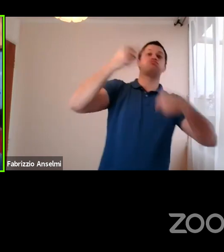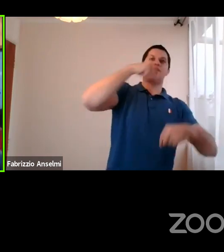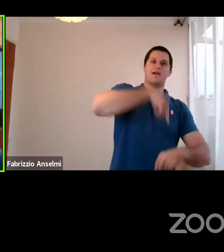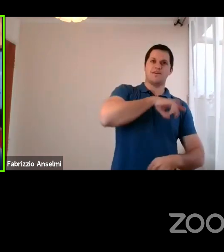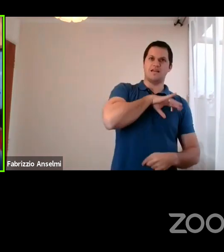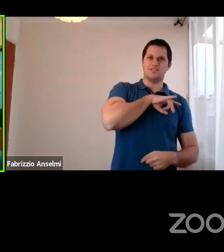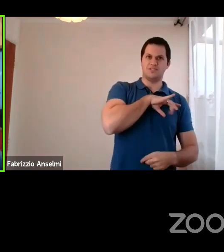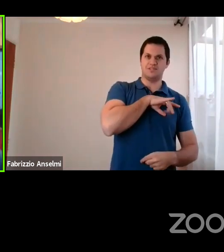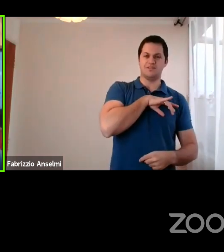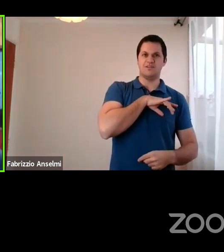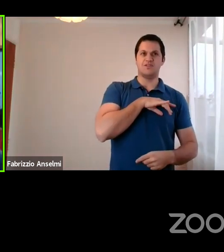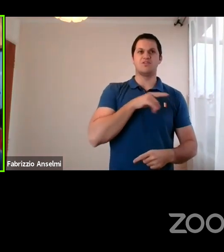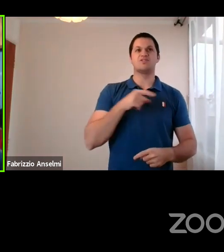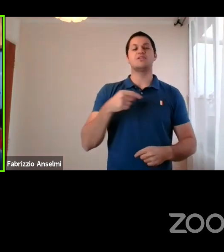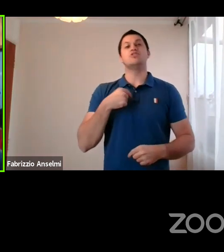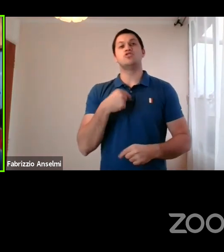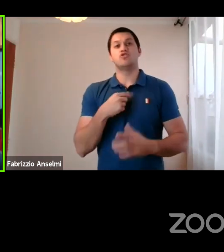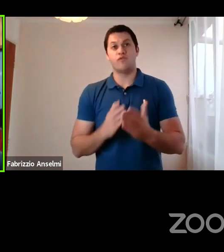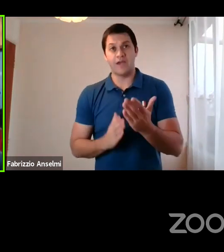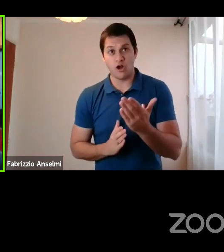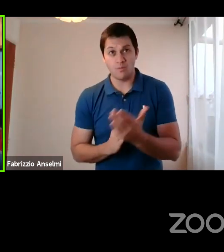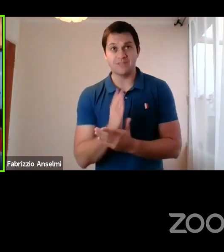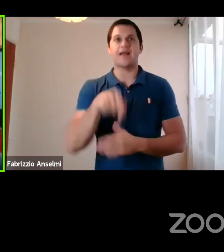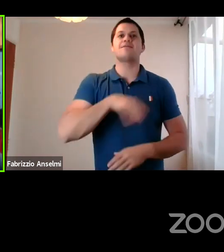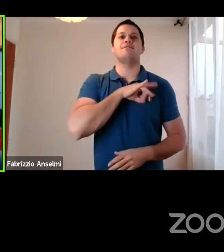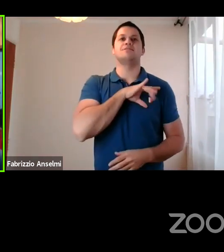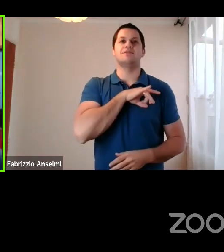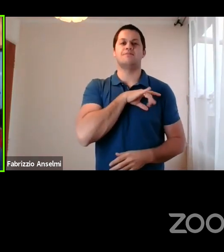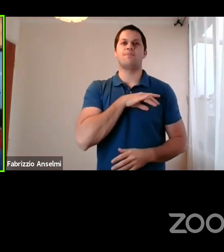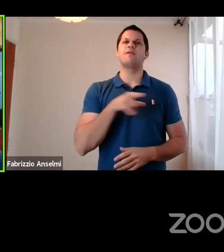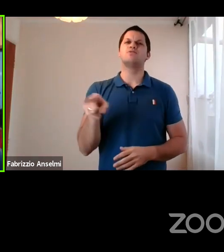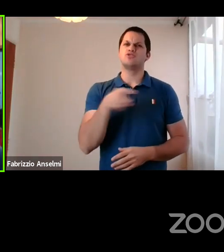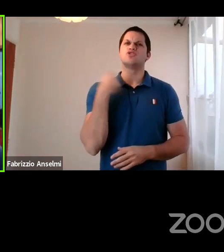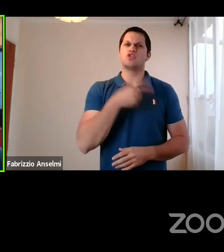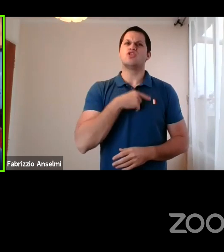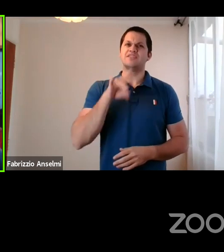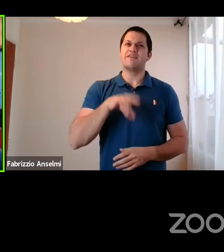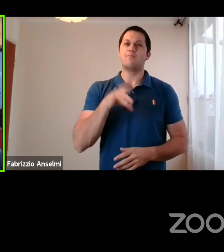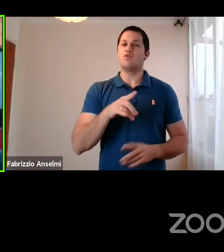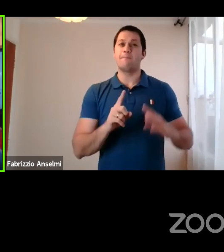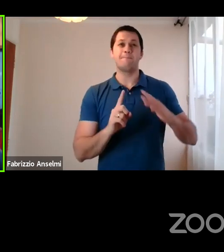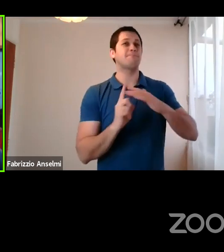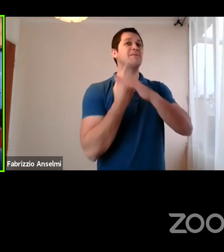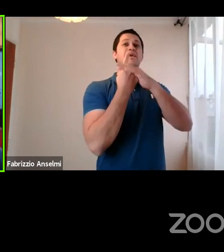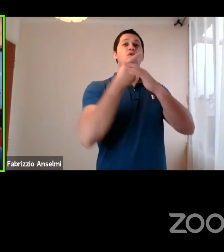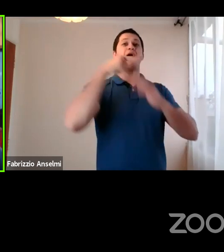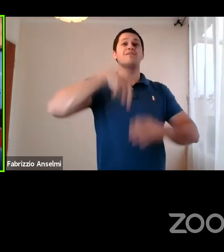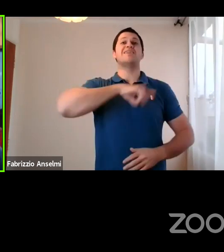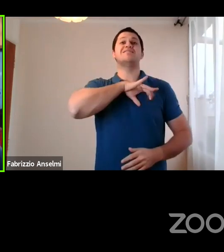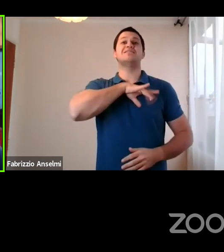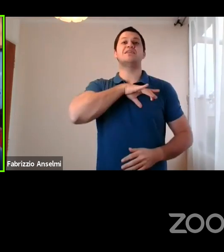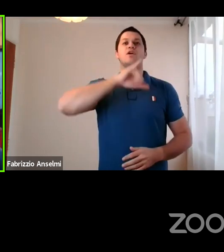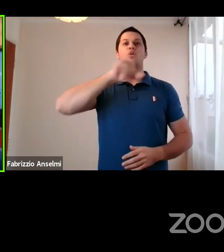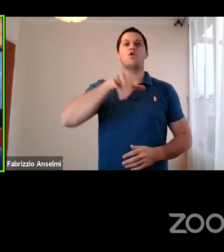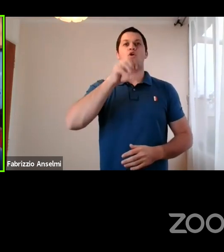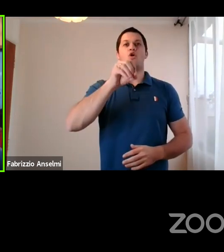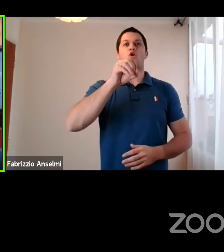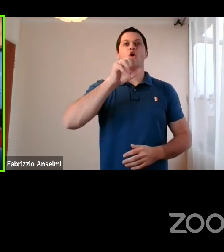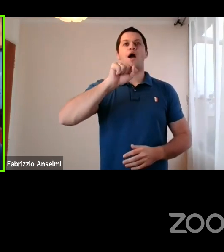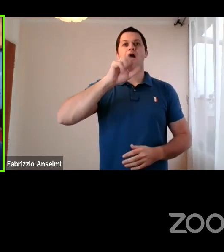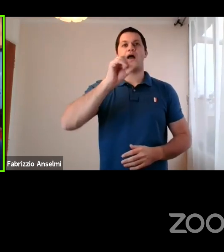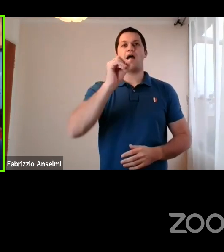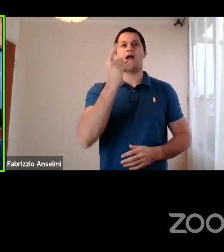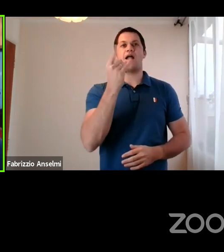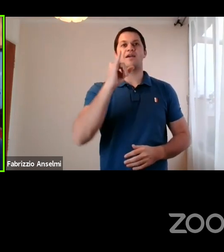voy con Argentina, mil perdones. En Chile, como sabemos, el prócer de la kinesiología es Joaquín Cabezas. ¿Qué pasó con este señor Cabezas?